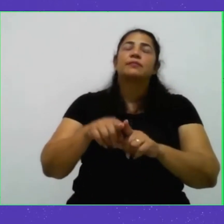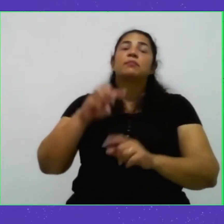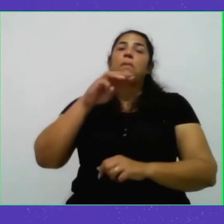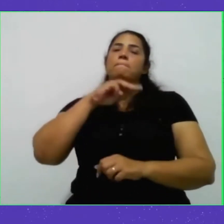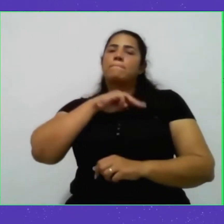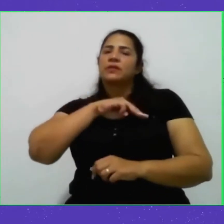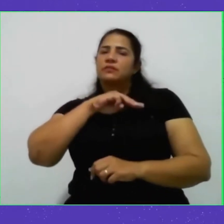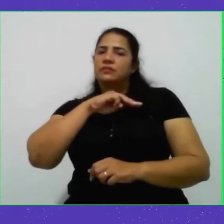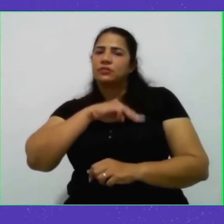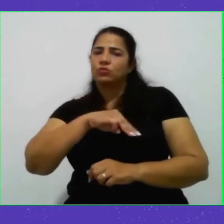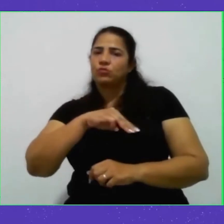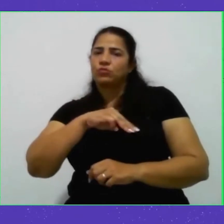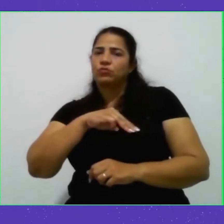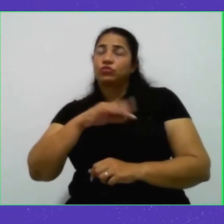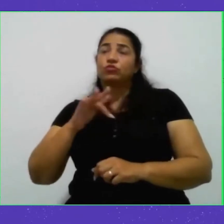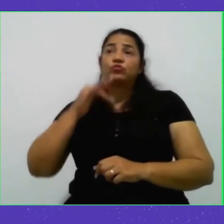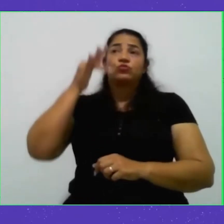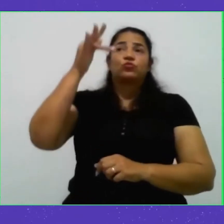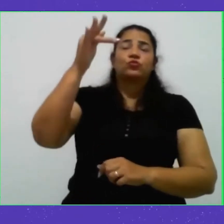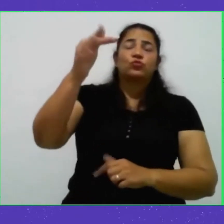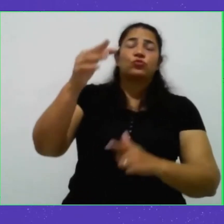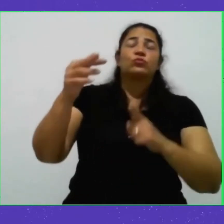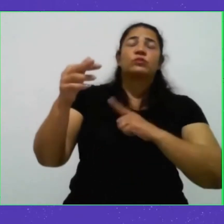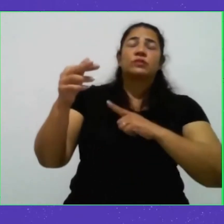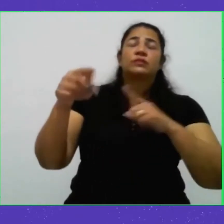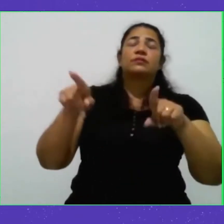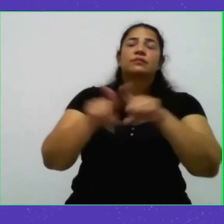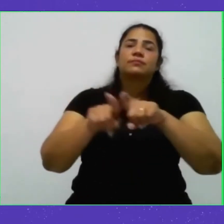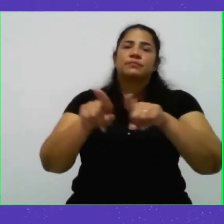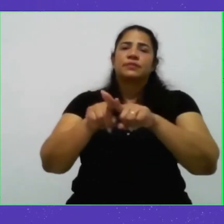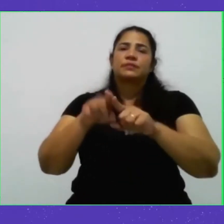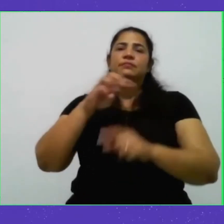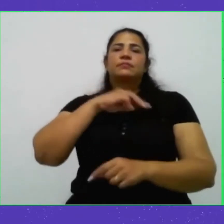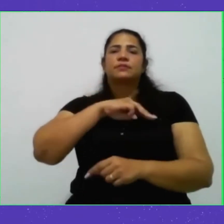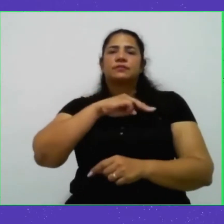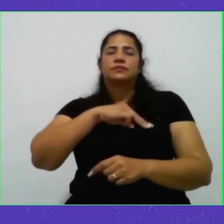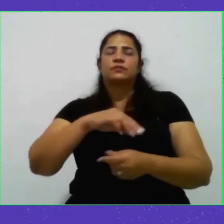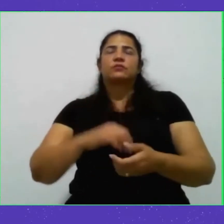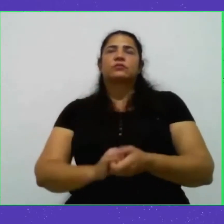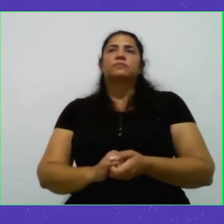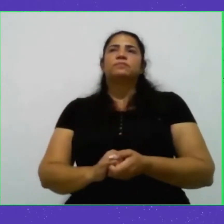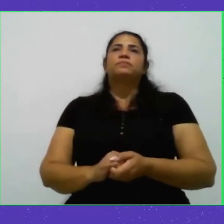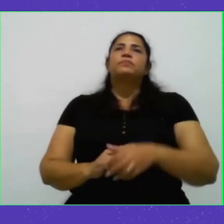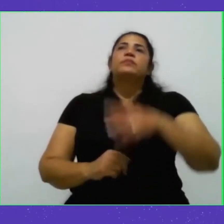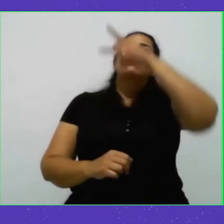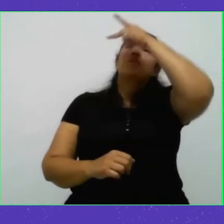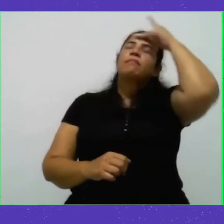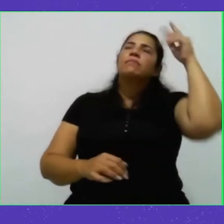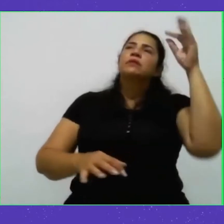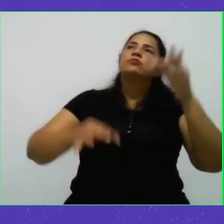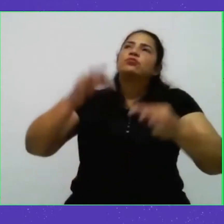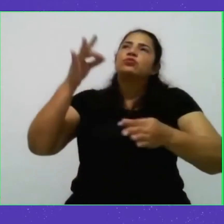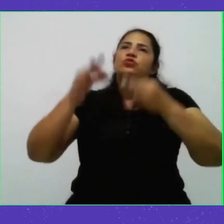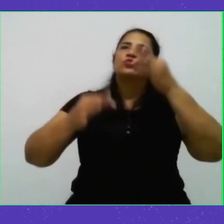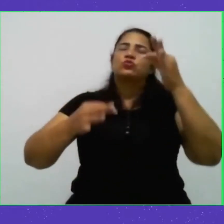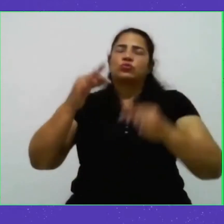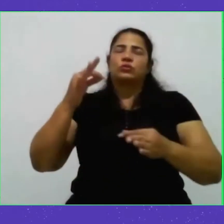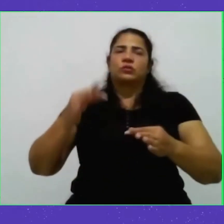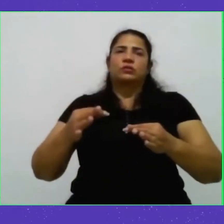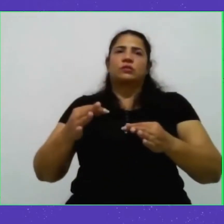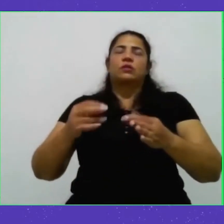é dar o que a pessoa não merece. No relacionamento com os outros, sejamos cheios de bondade,